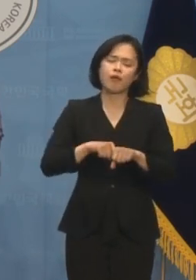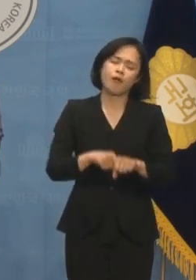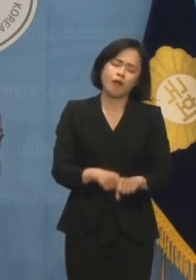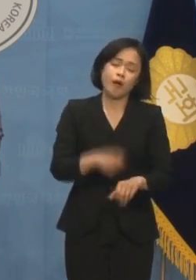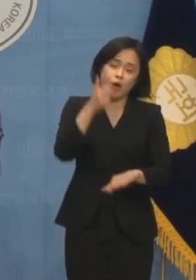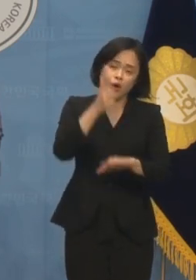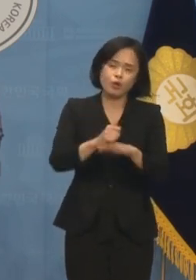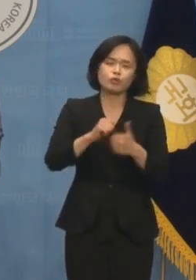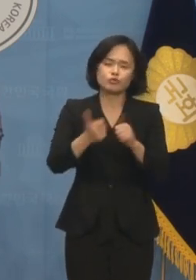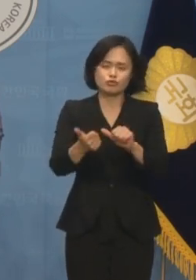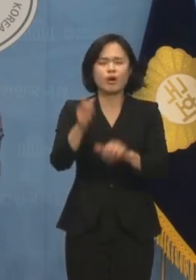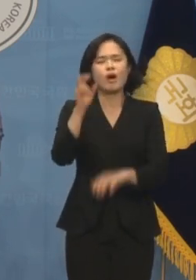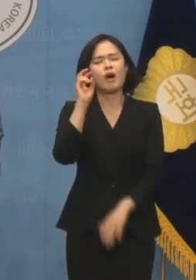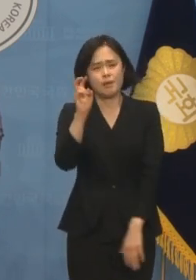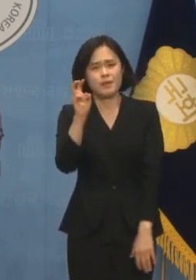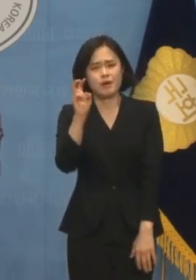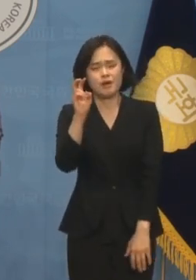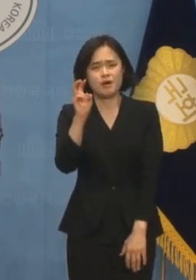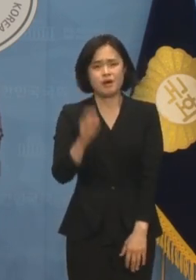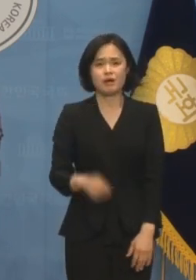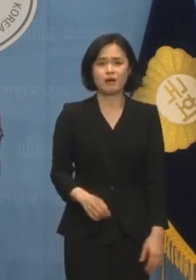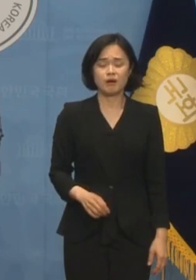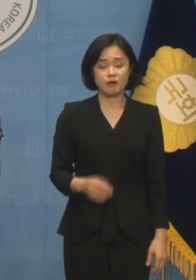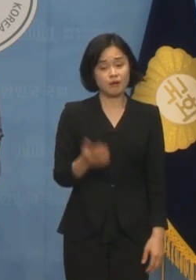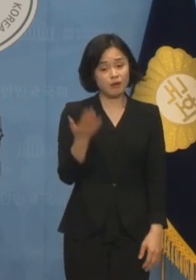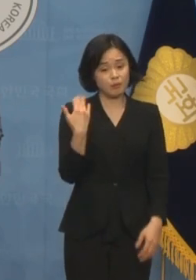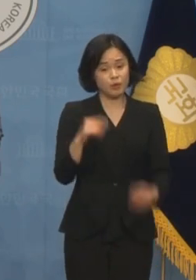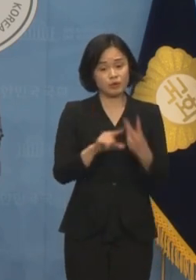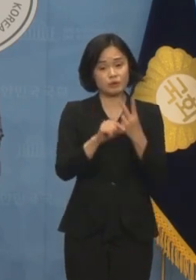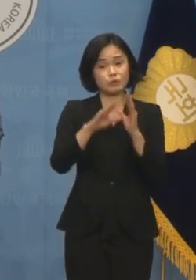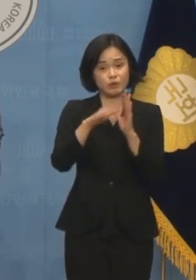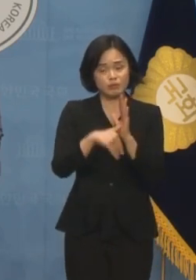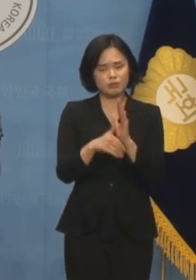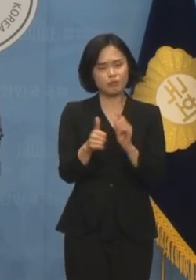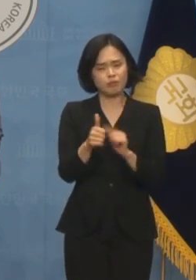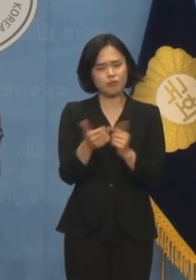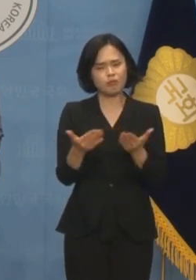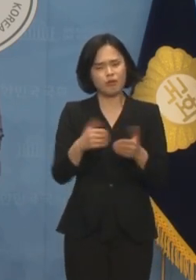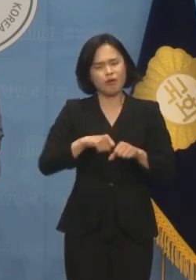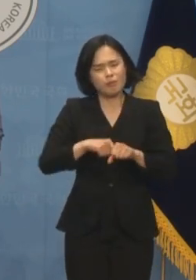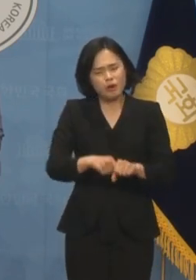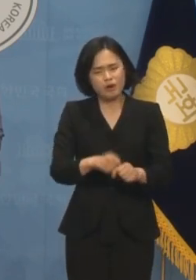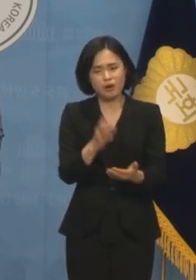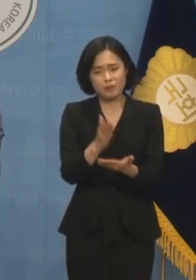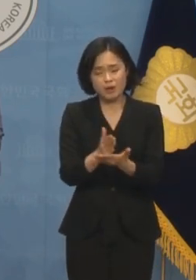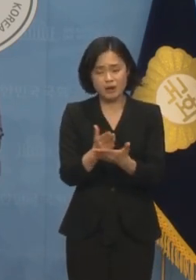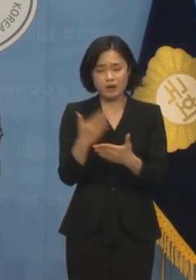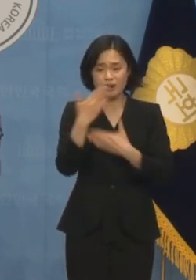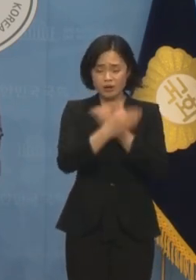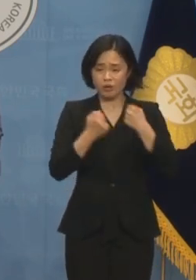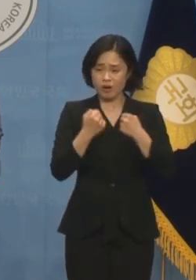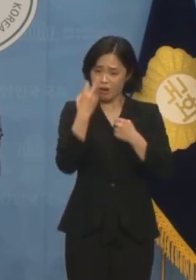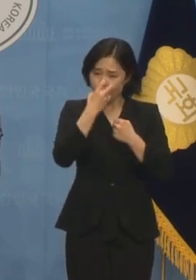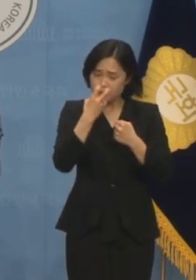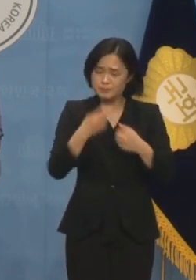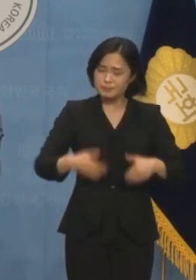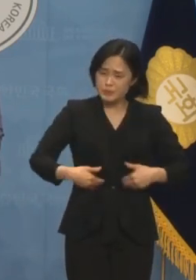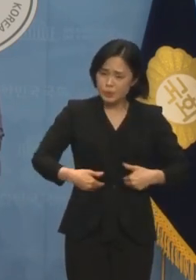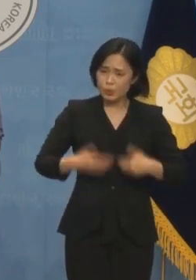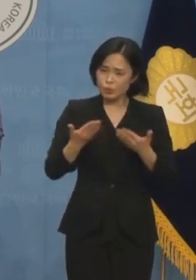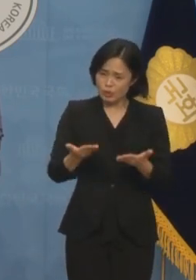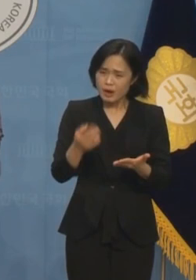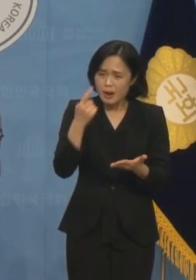과로가 의심된다며 정밀 검사와 휴식을 요구받았지만 택배 업무의 특성상 휴가가